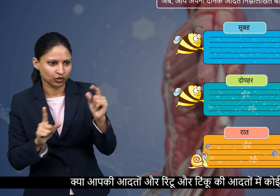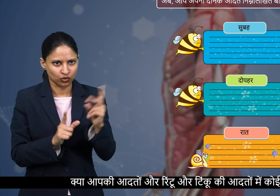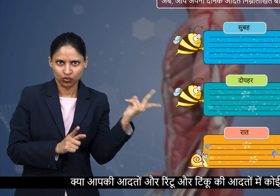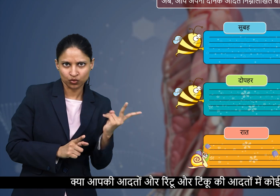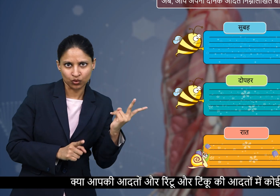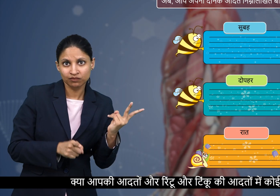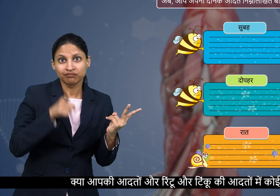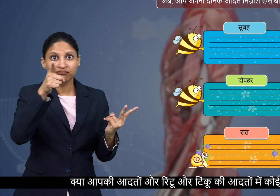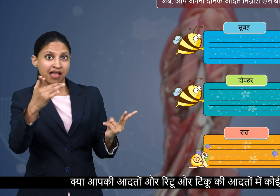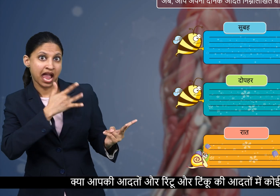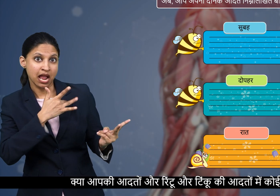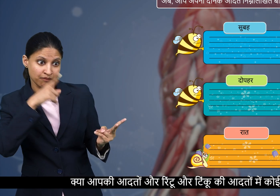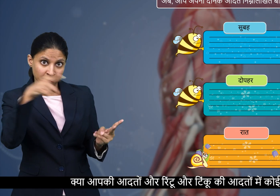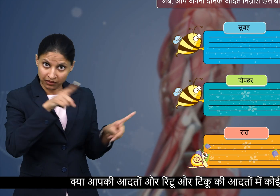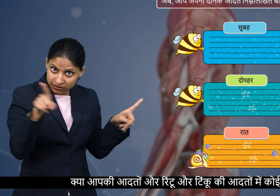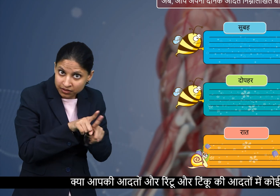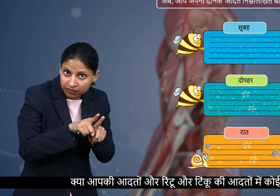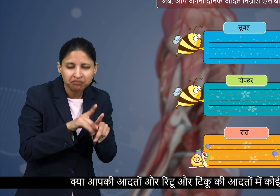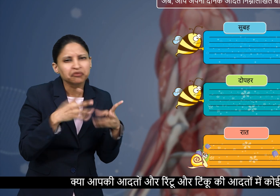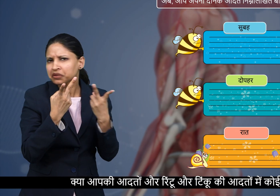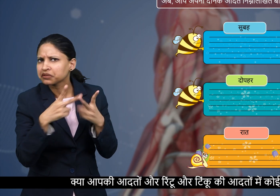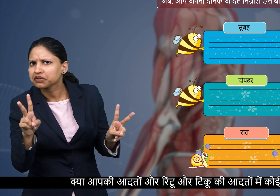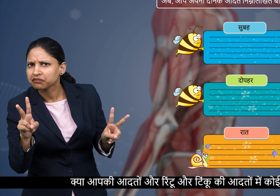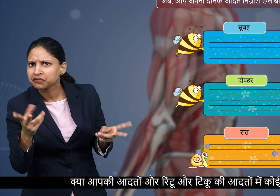और टिंकू की आदतों में कोई अंतर है?